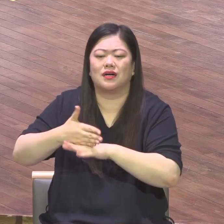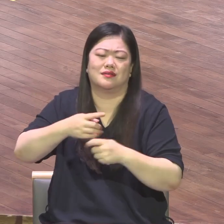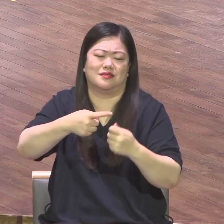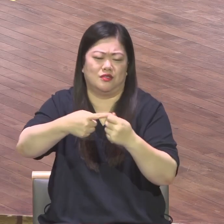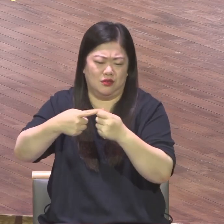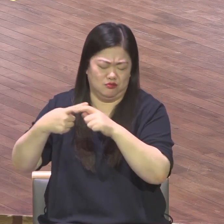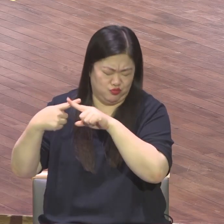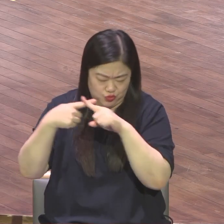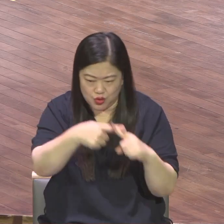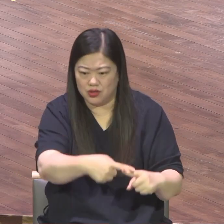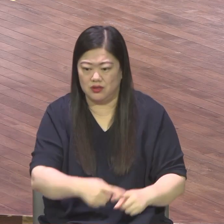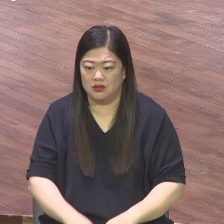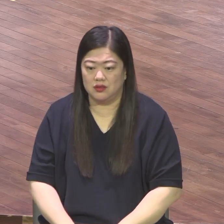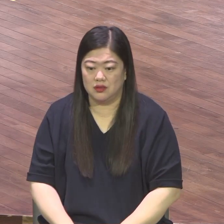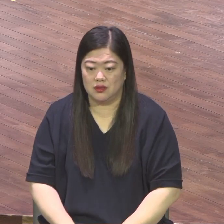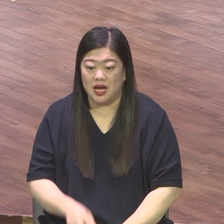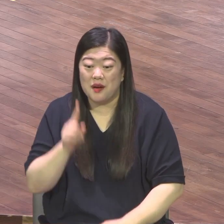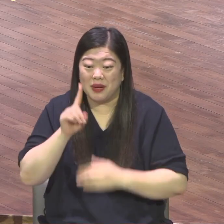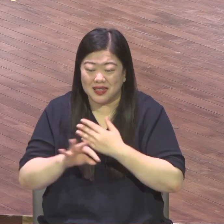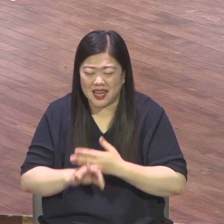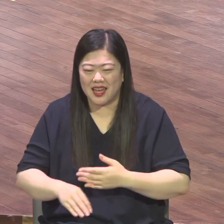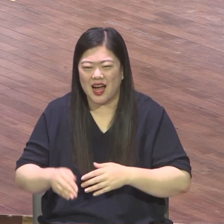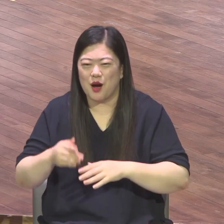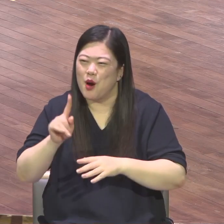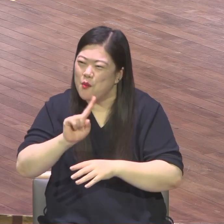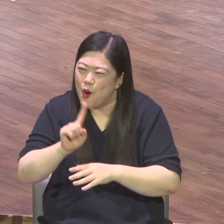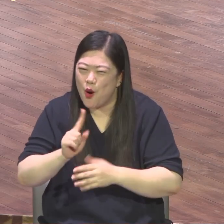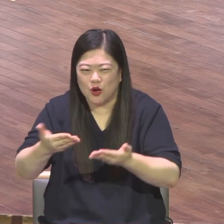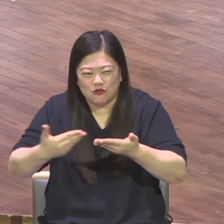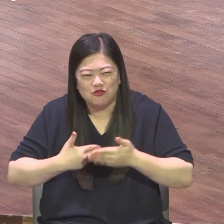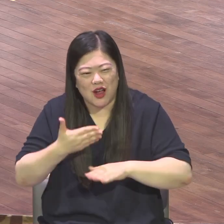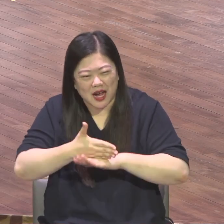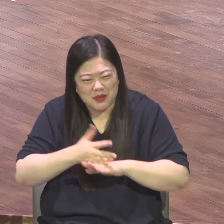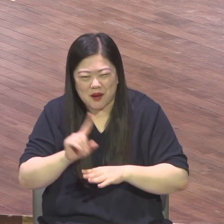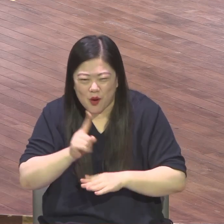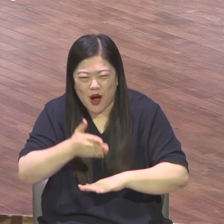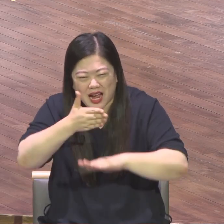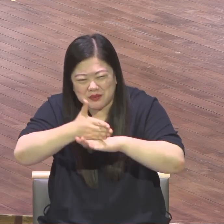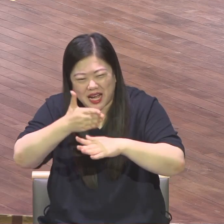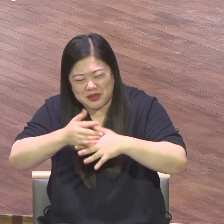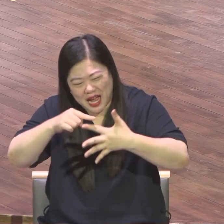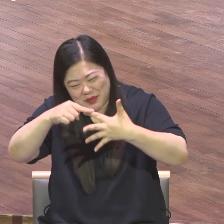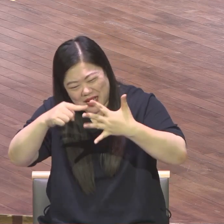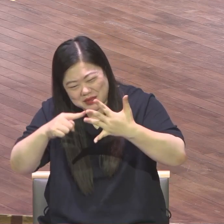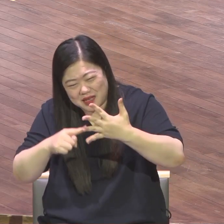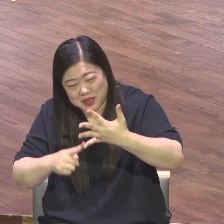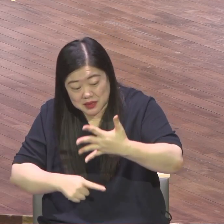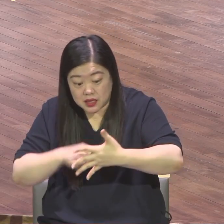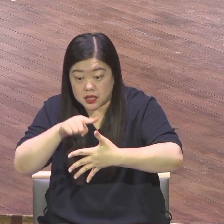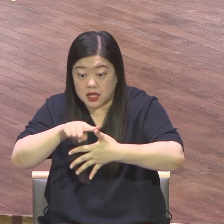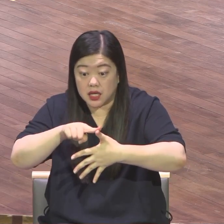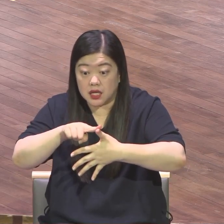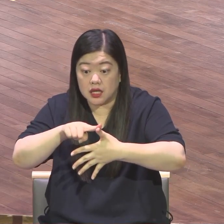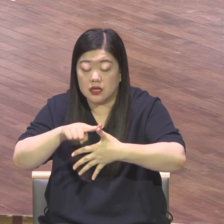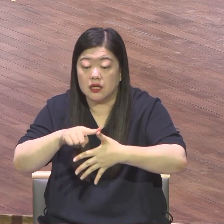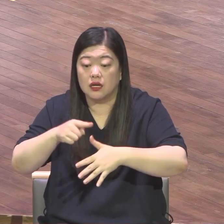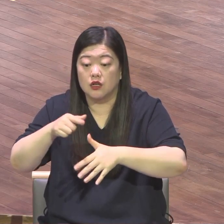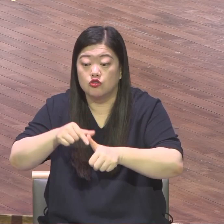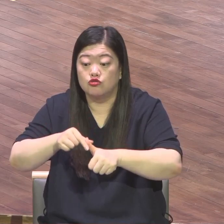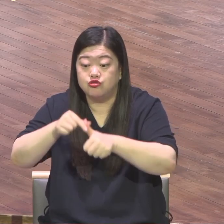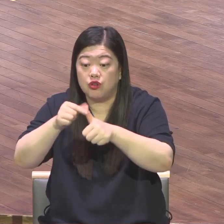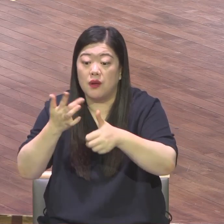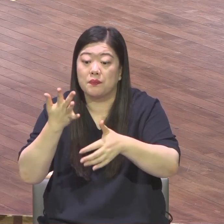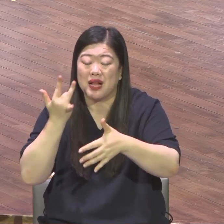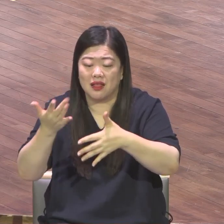이 구원에 대한 감사를 놓치는 순간부터 뭐요? 불평 원망이 나오죠. 터지게 나오게 되죠. 불평 원망이